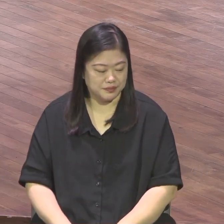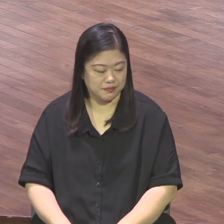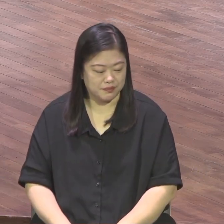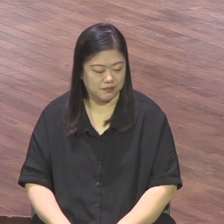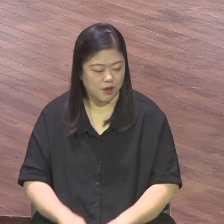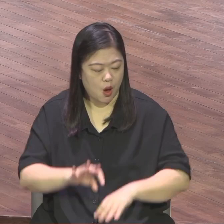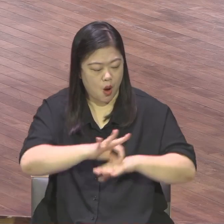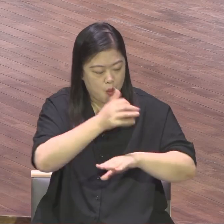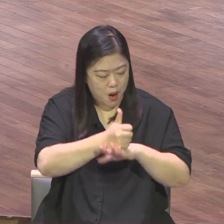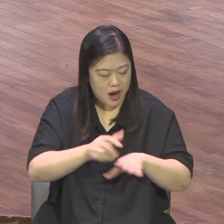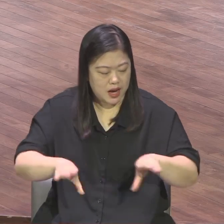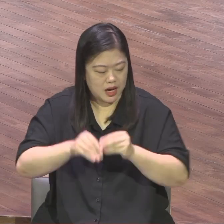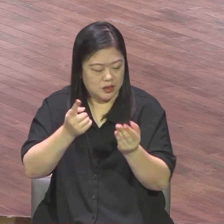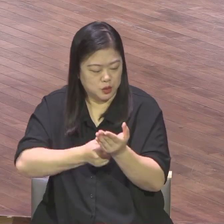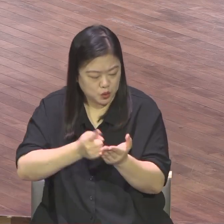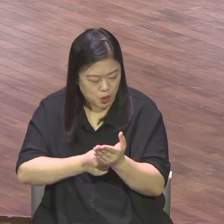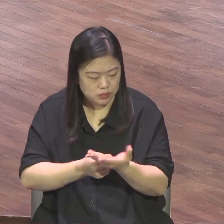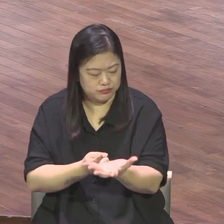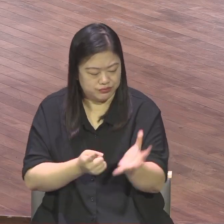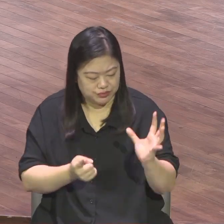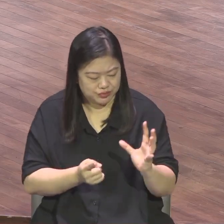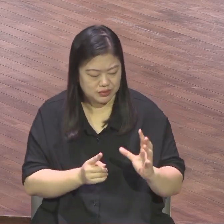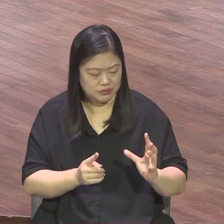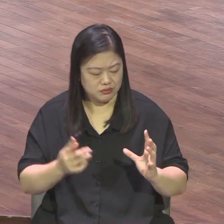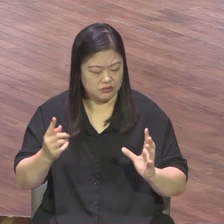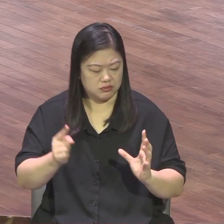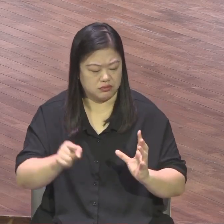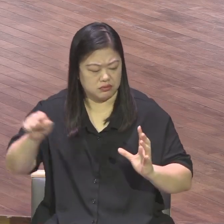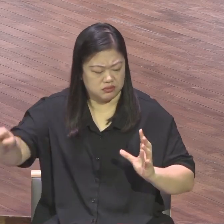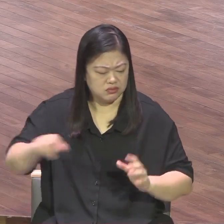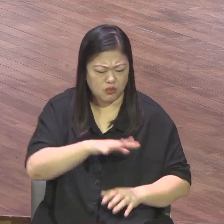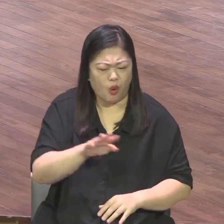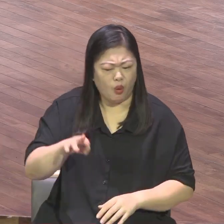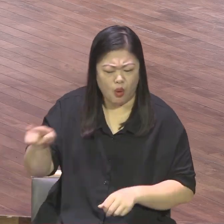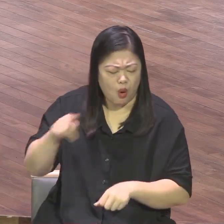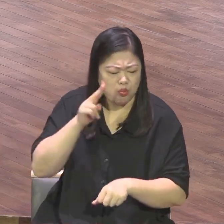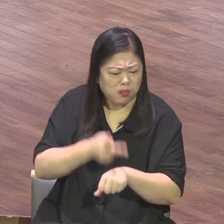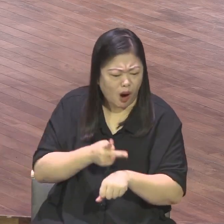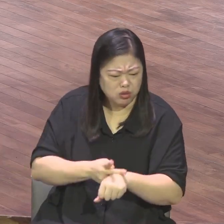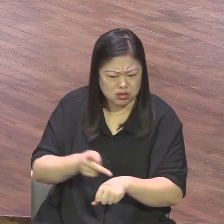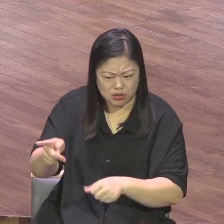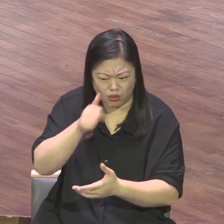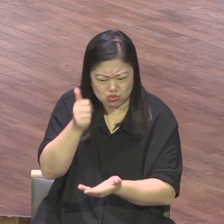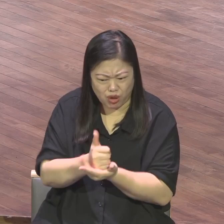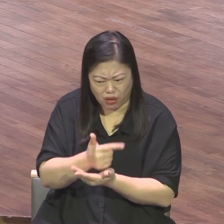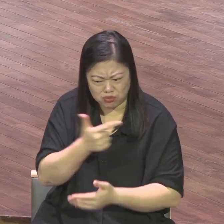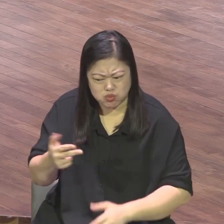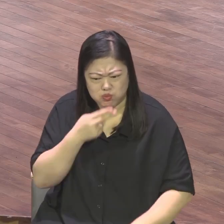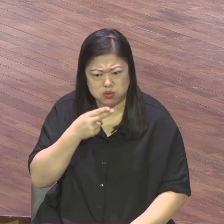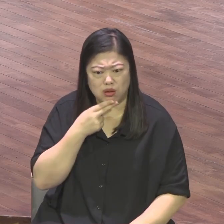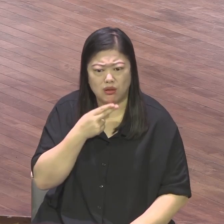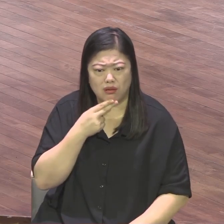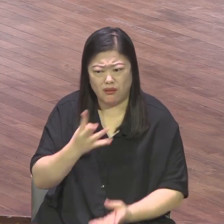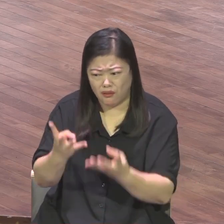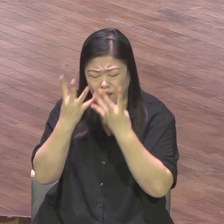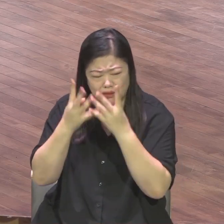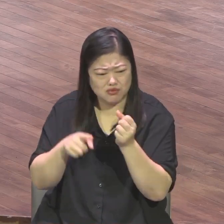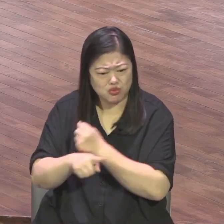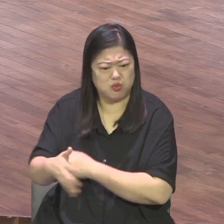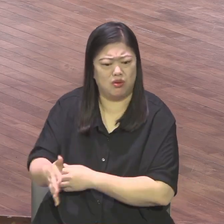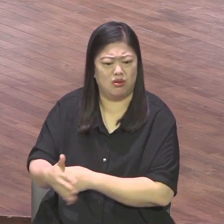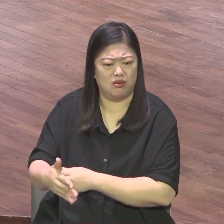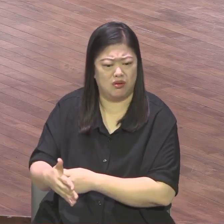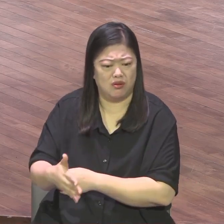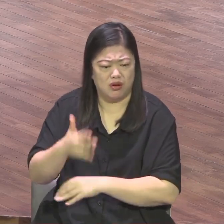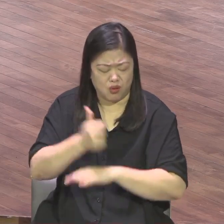다 일어나서 물러가 서로 말하되 이 사람은 사형이나 결박을 당할 만한 행위가 없다 하더라. 이 아그리빠가